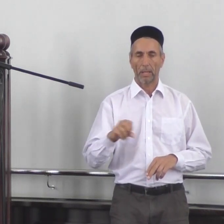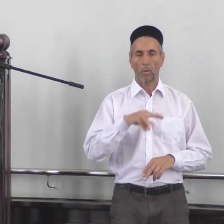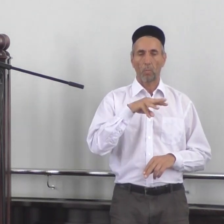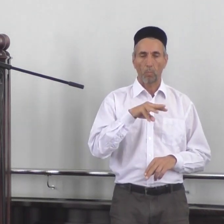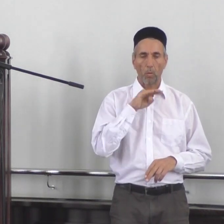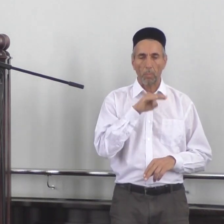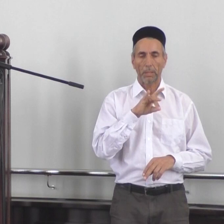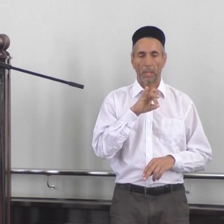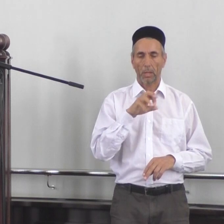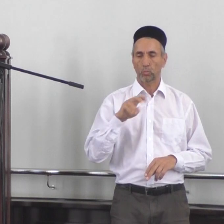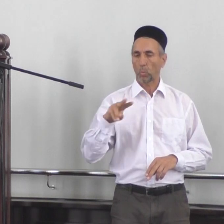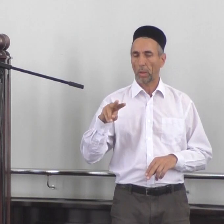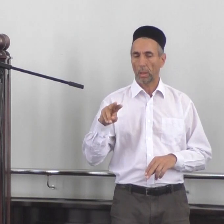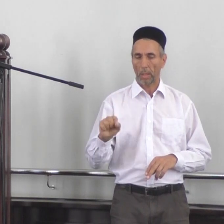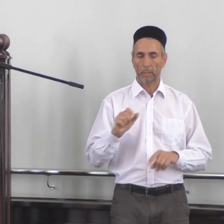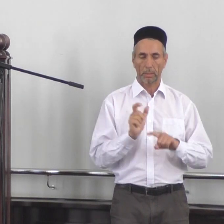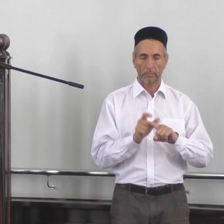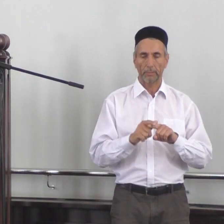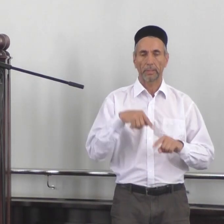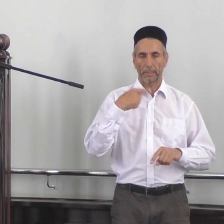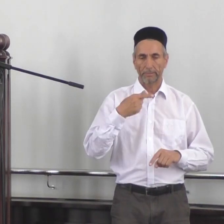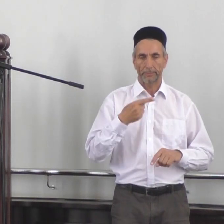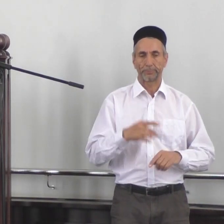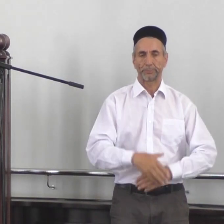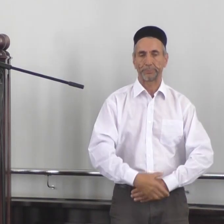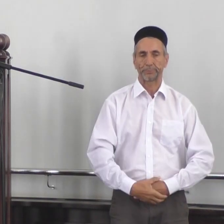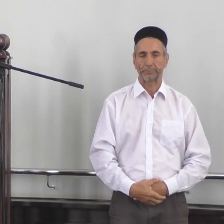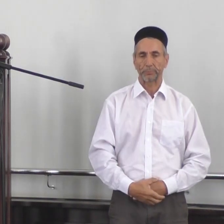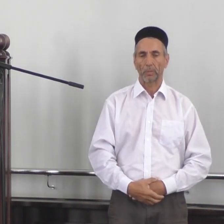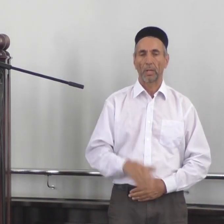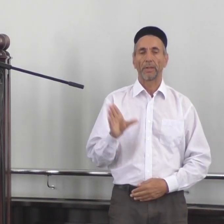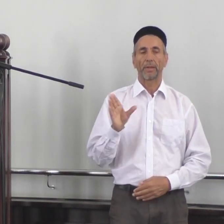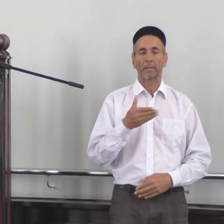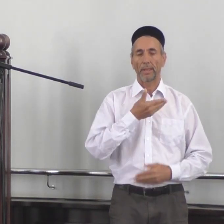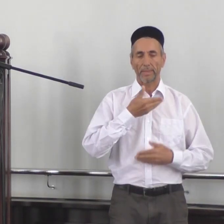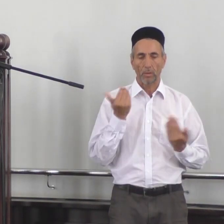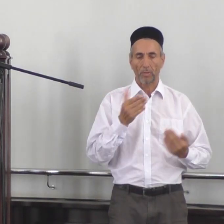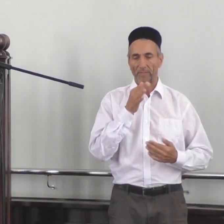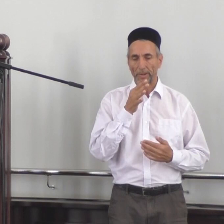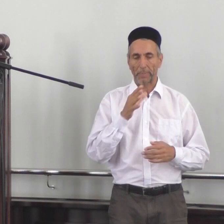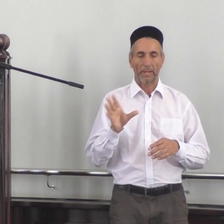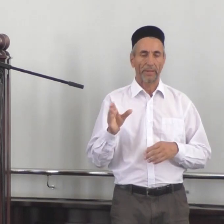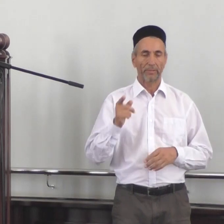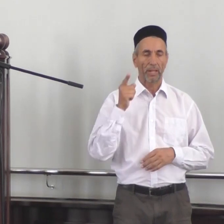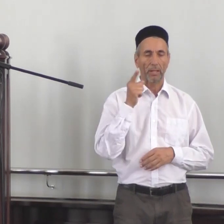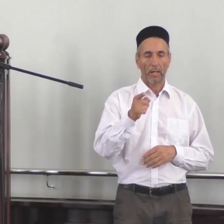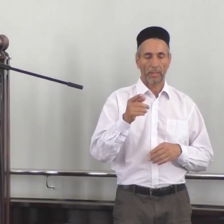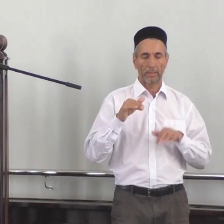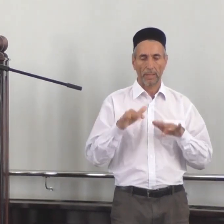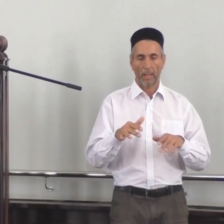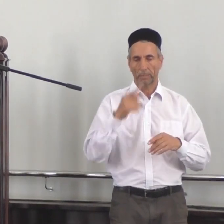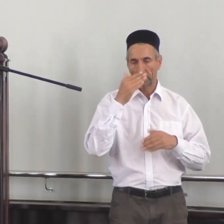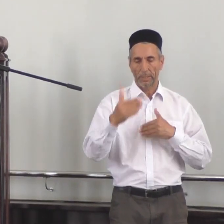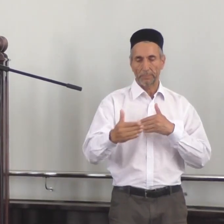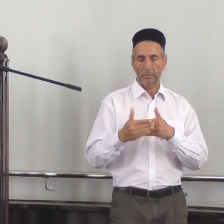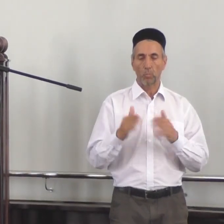Rasulullah sizlarga toru qalib shukrana saflarına basıp indi yuq vaqtlarına bar itib yaraq aralarına yaqin etib hurmatli